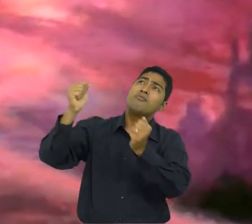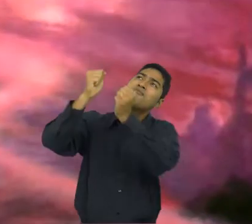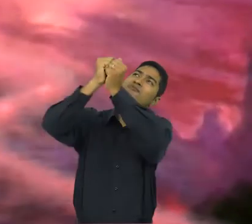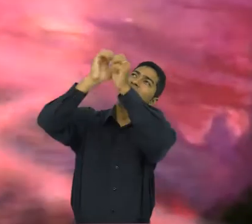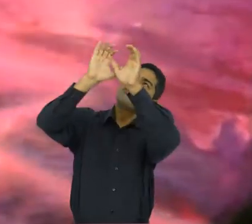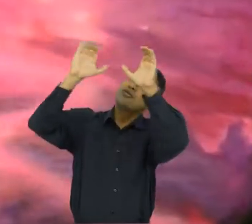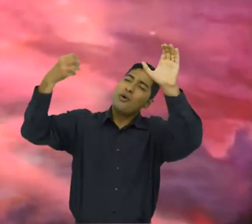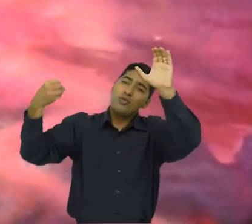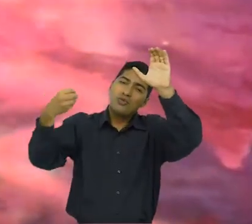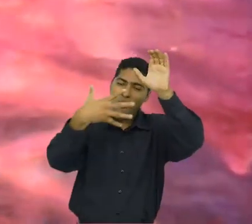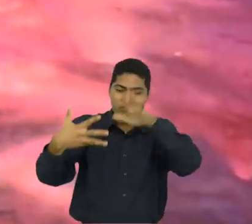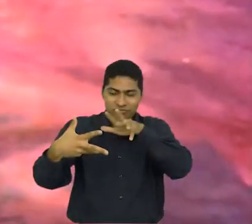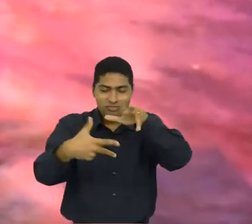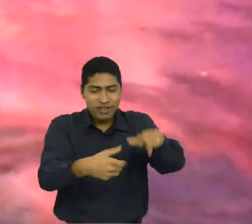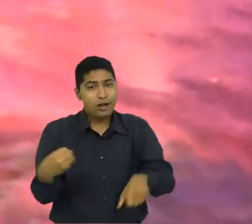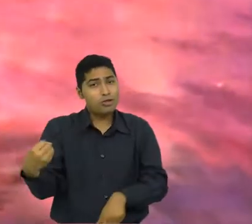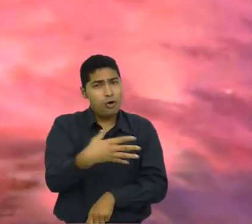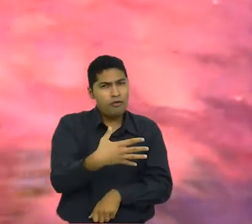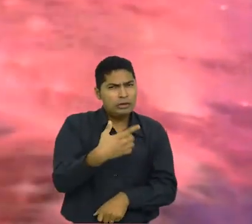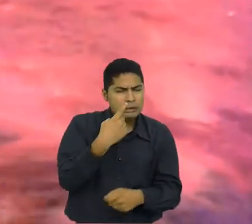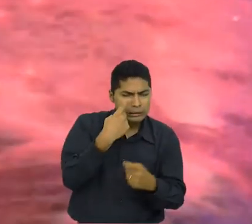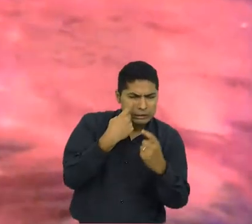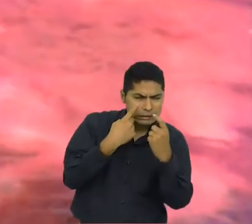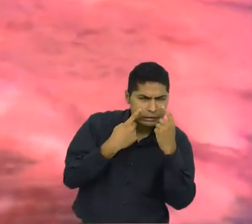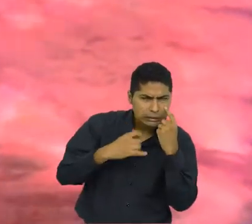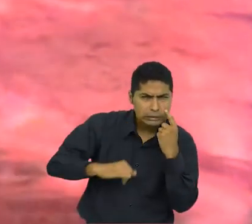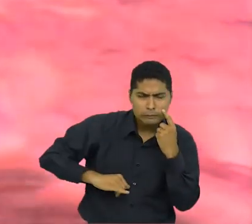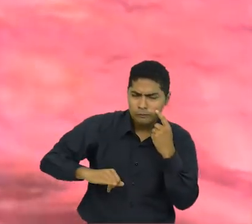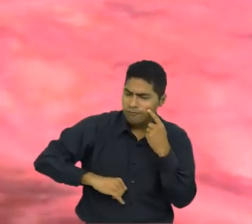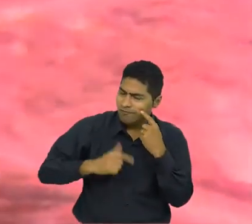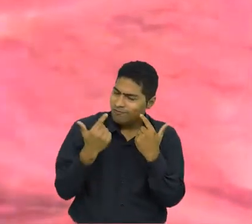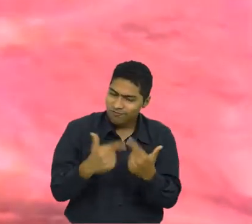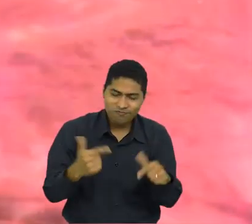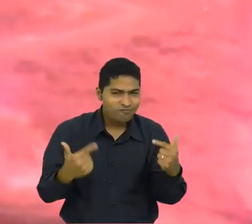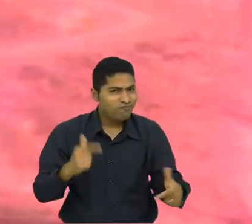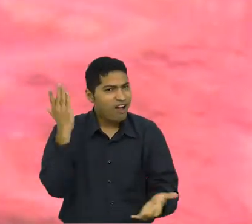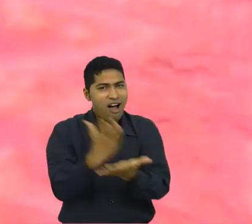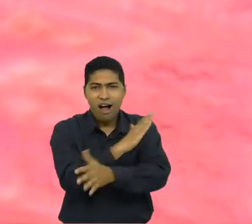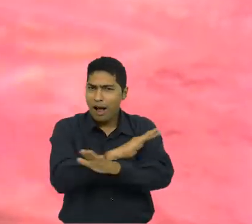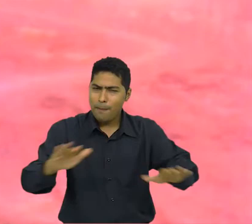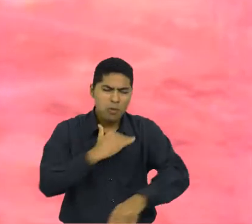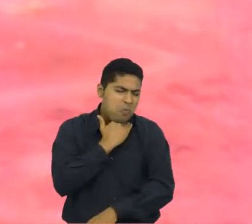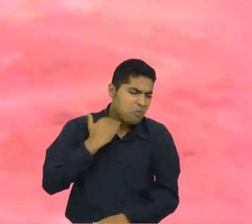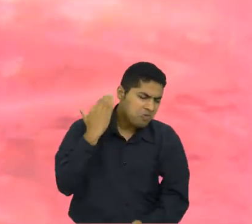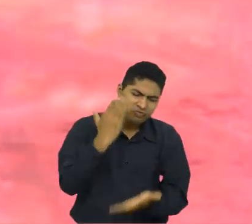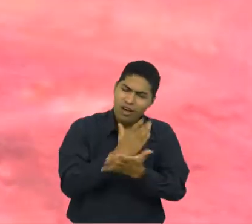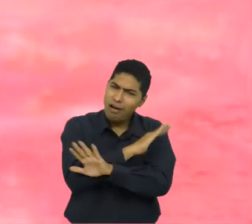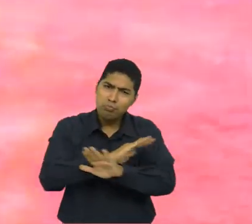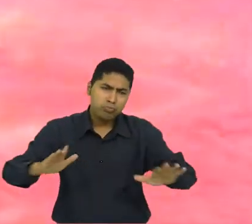Deus enxugará de seus olhos todas as lágrimas. A morte, o sofrimento e o choro deixarão de existir. Também